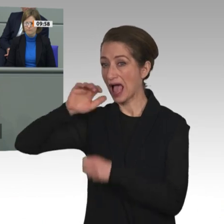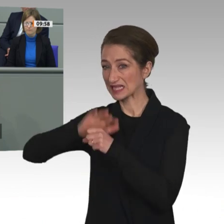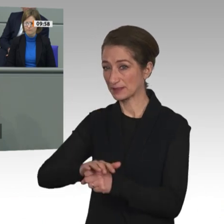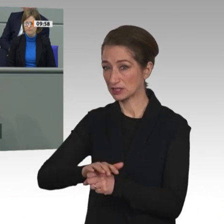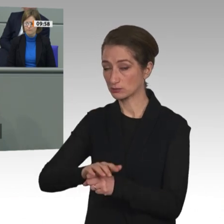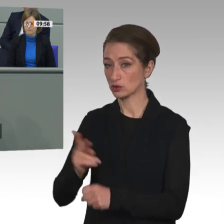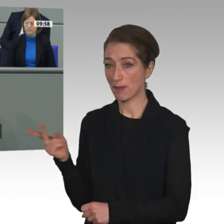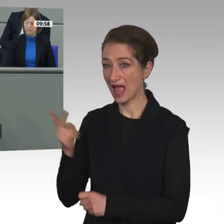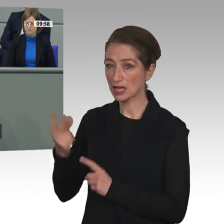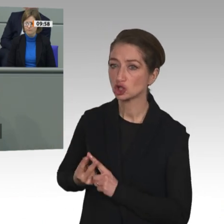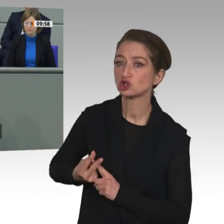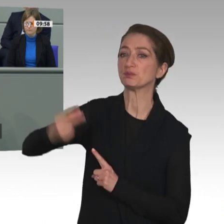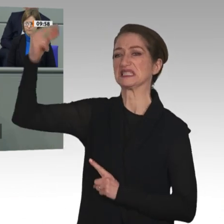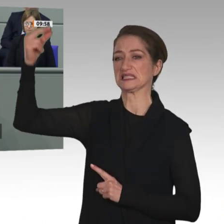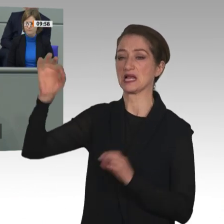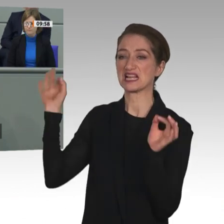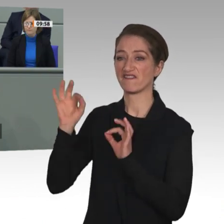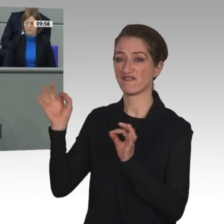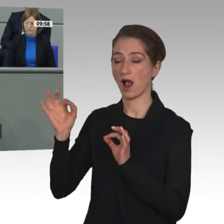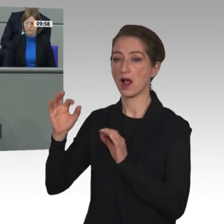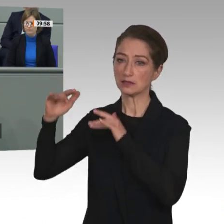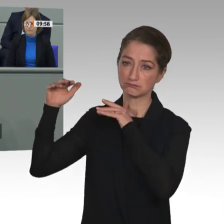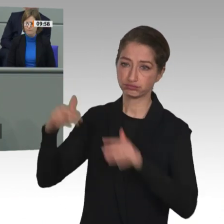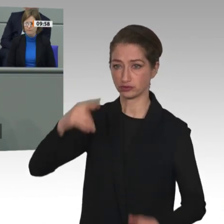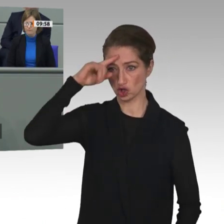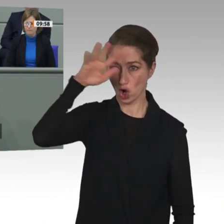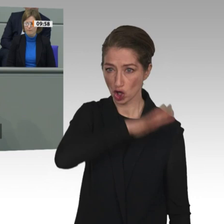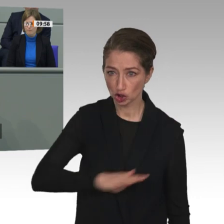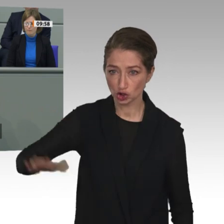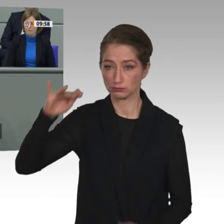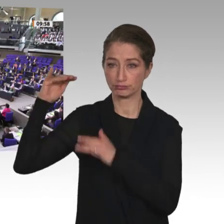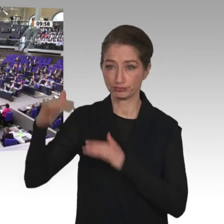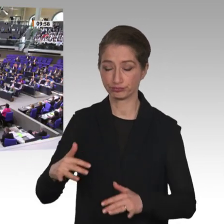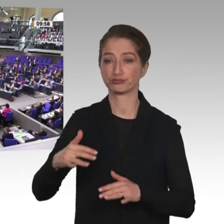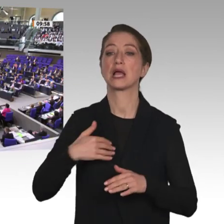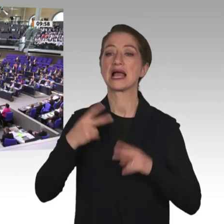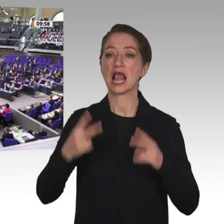die höchste Gefährdung unseres freiheitlichen Rechtsstaates.